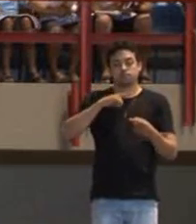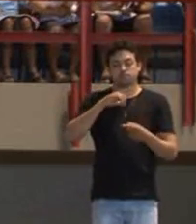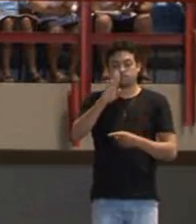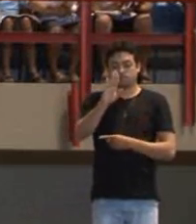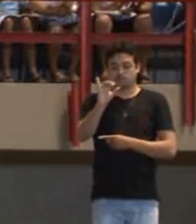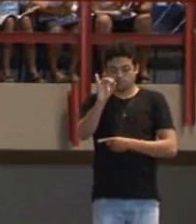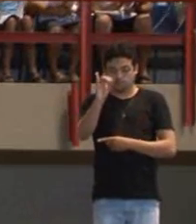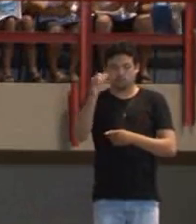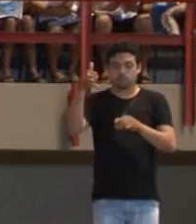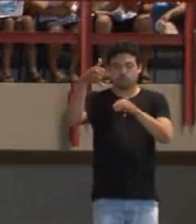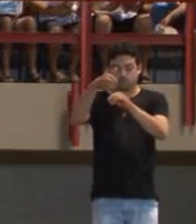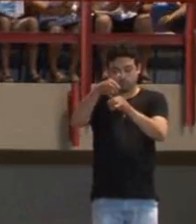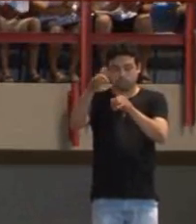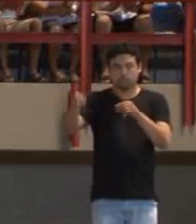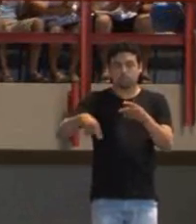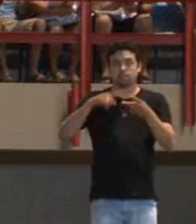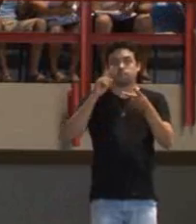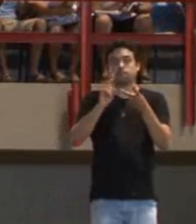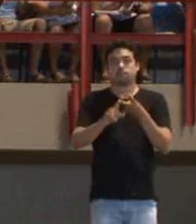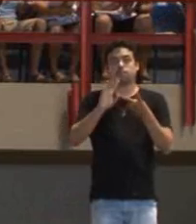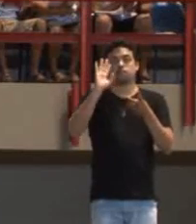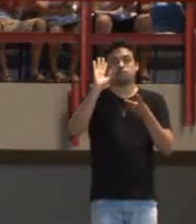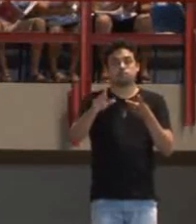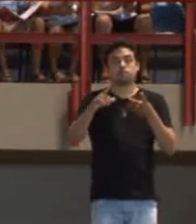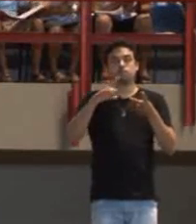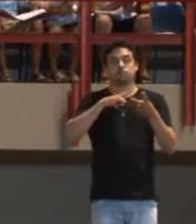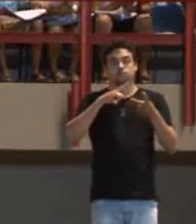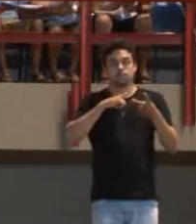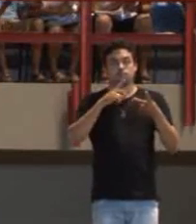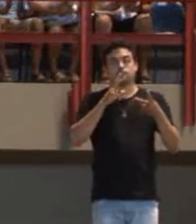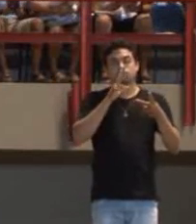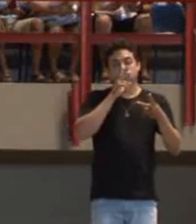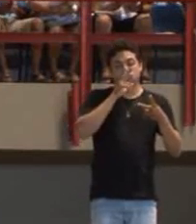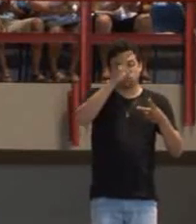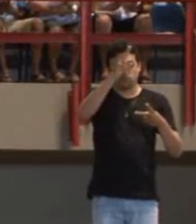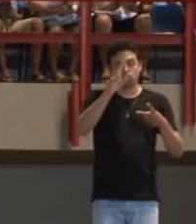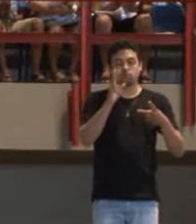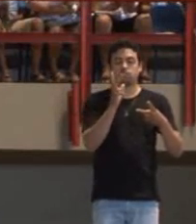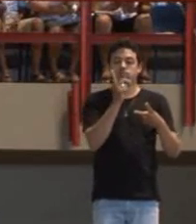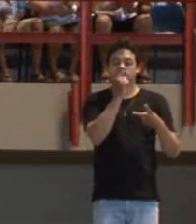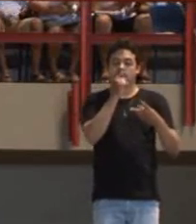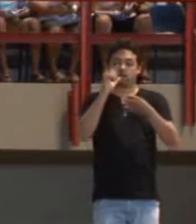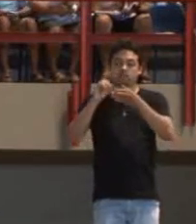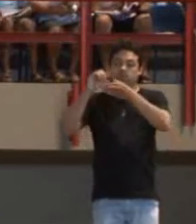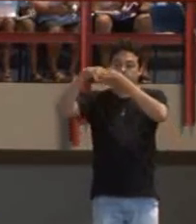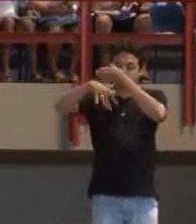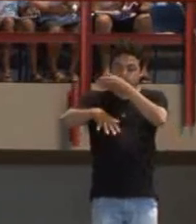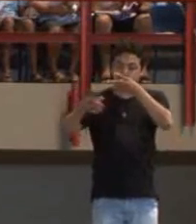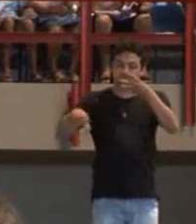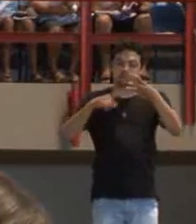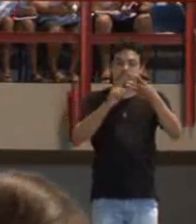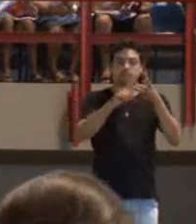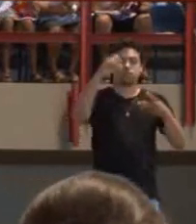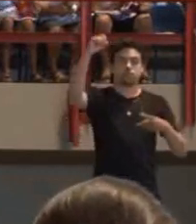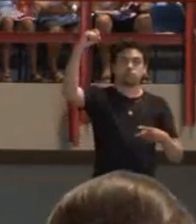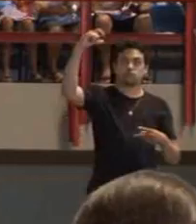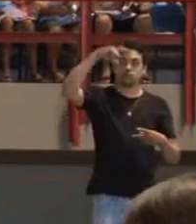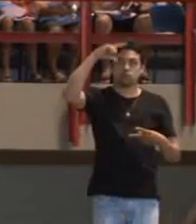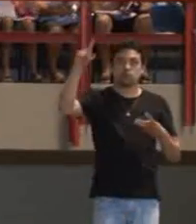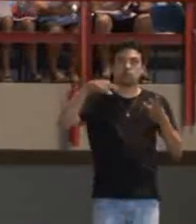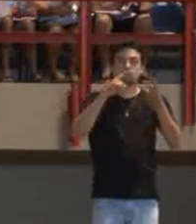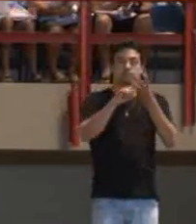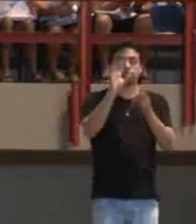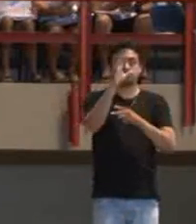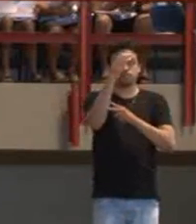biocombustíveis e vamos estudar também energia hidráulica, né, que é a hidrelétrica, energia solar, energia eólica e